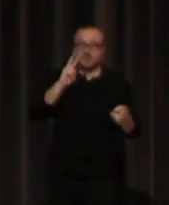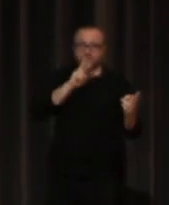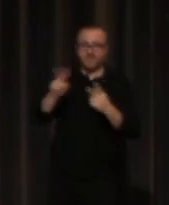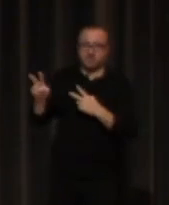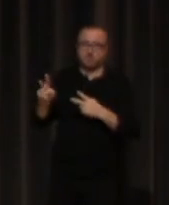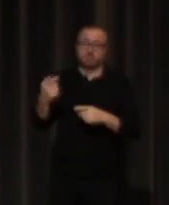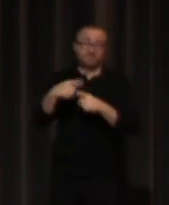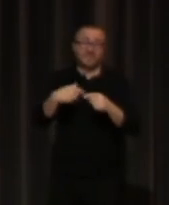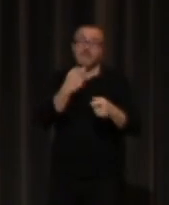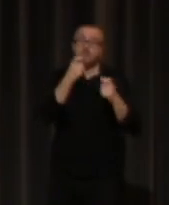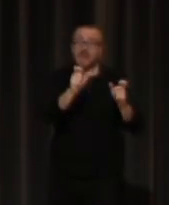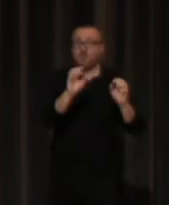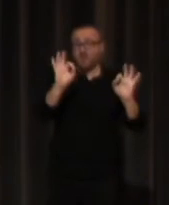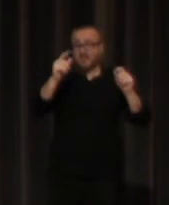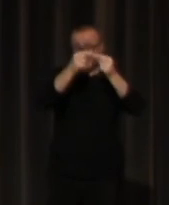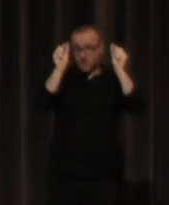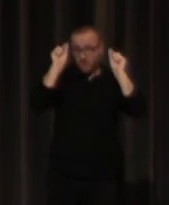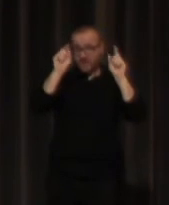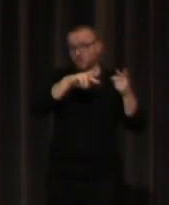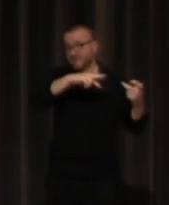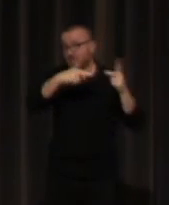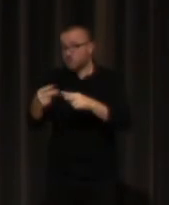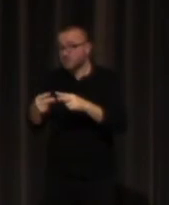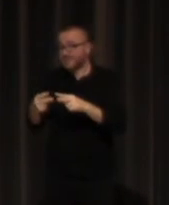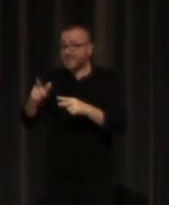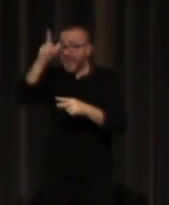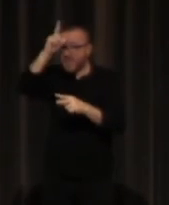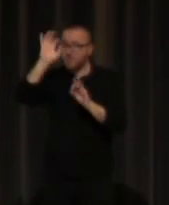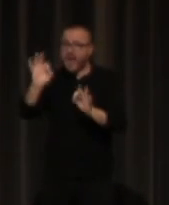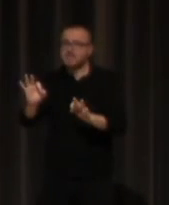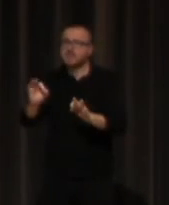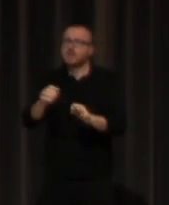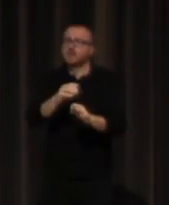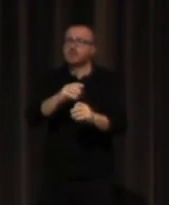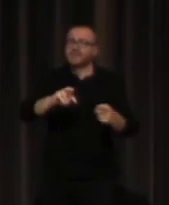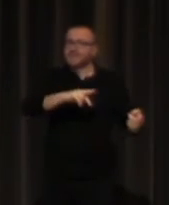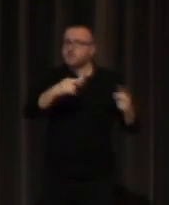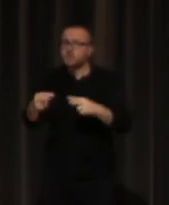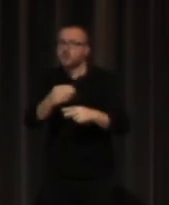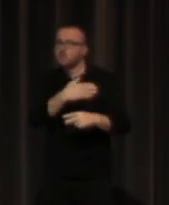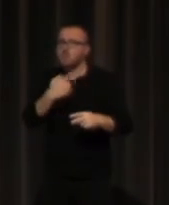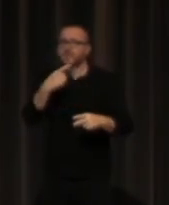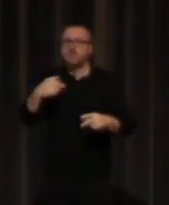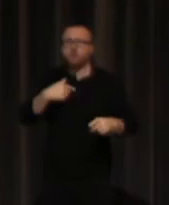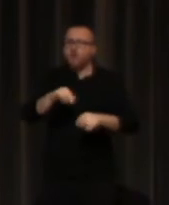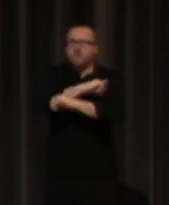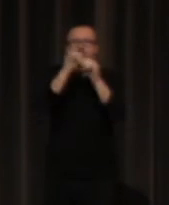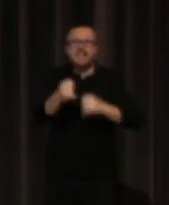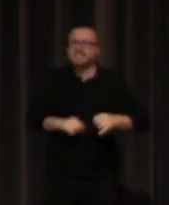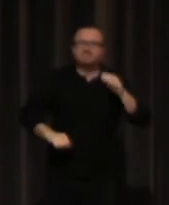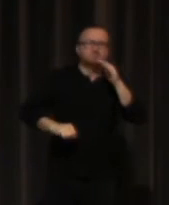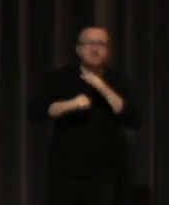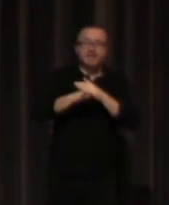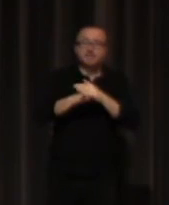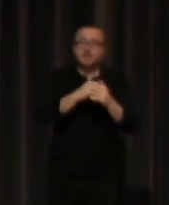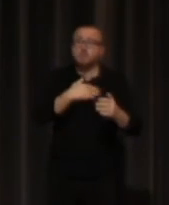wunschlos glücklich vol dir en alemany que estàs tan feliç, que estàs tan satisfet que no et queda